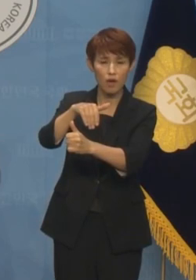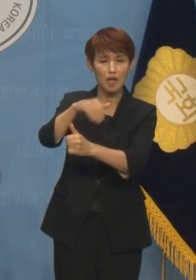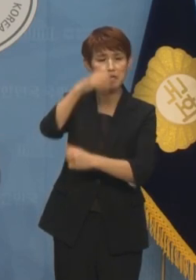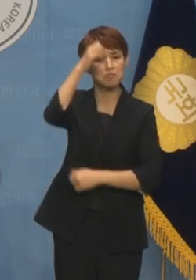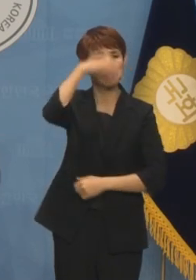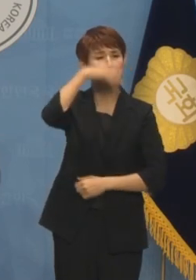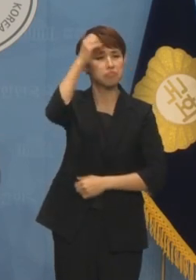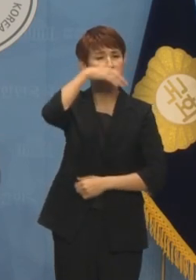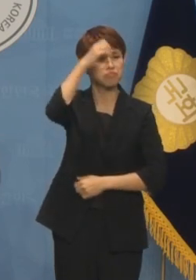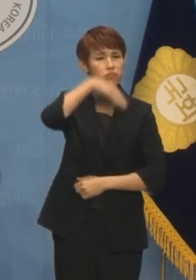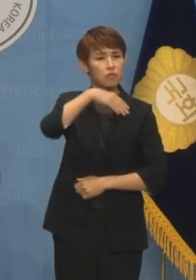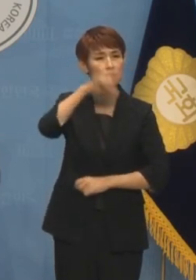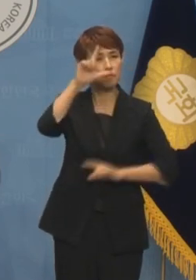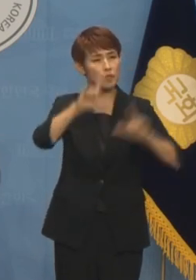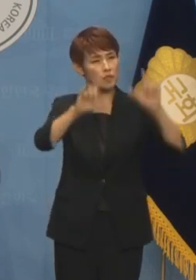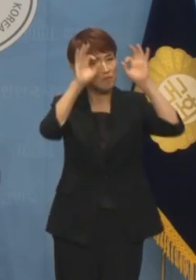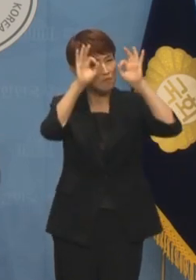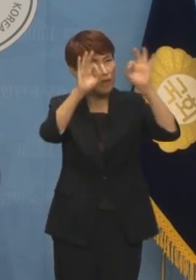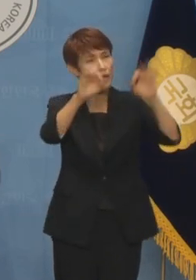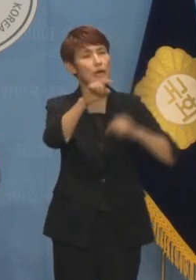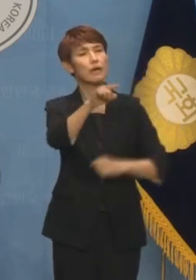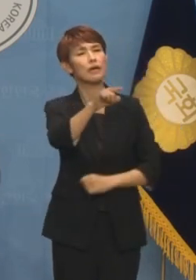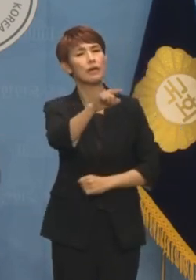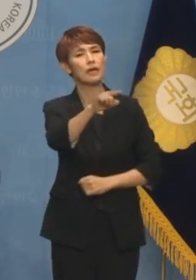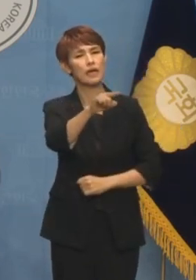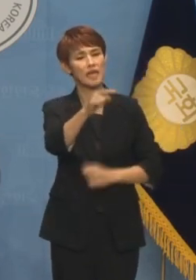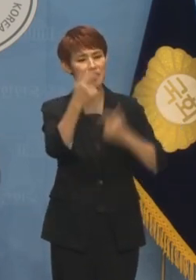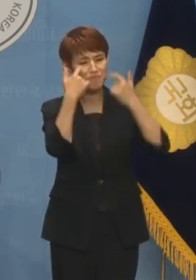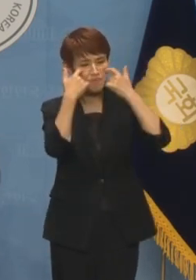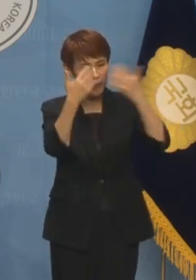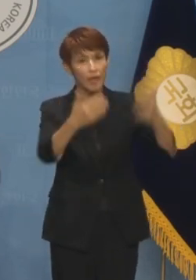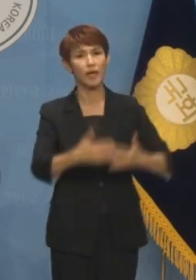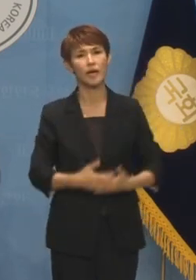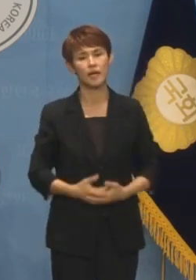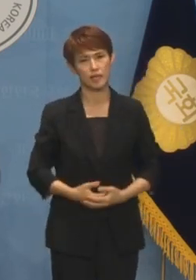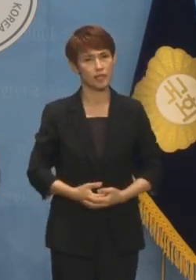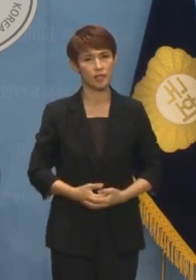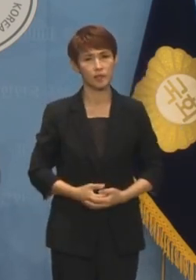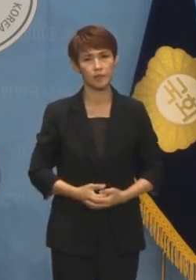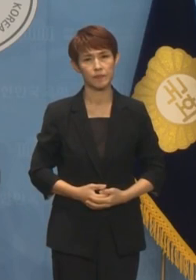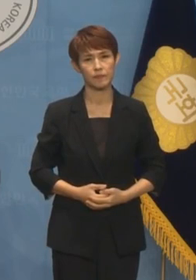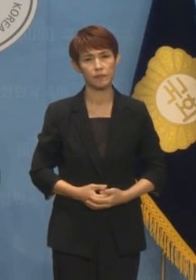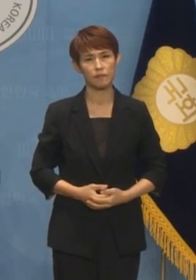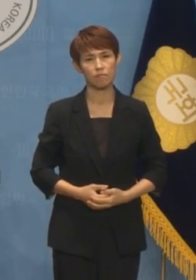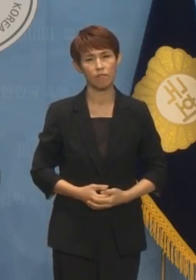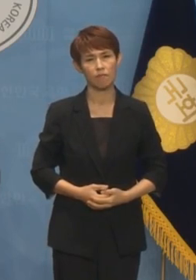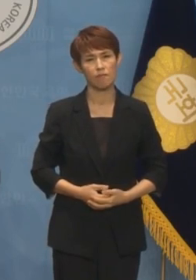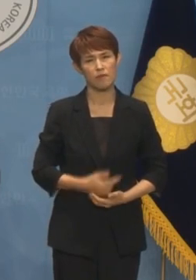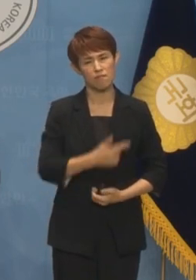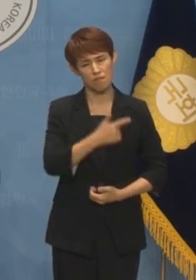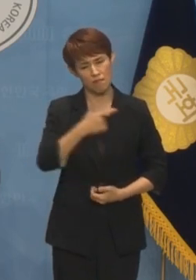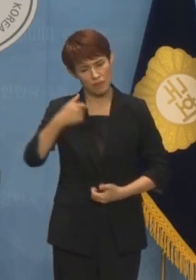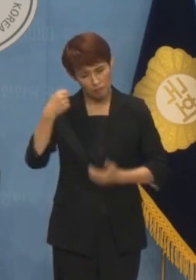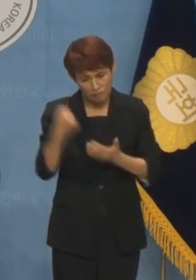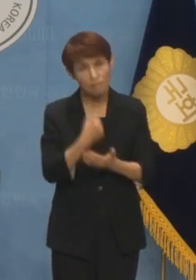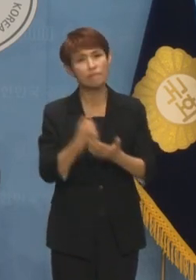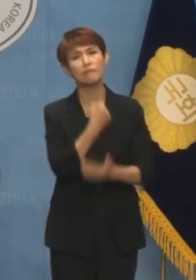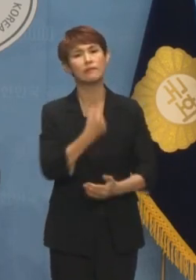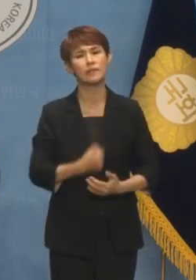무사안일하게 인식하고 있는지 똑똑히 보여주었다는 점에서 매우